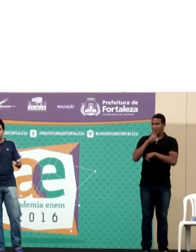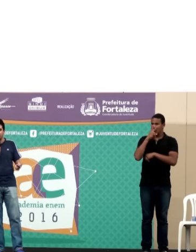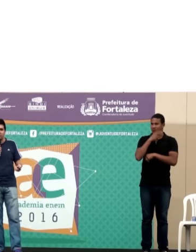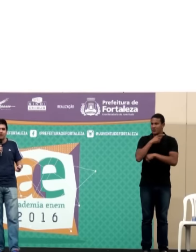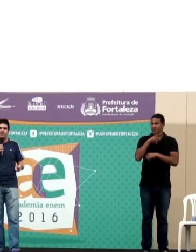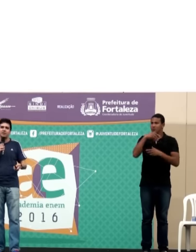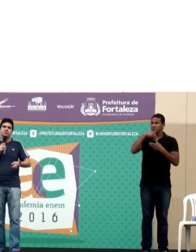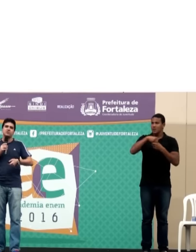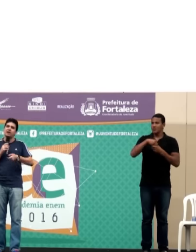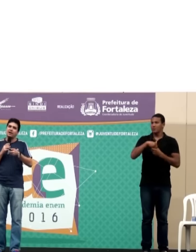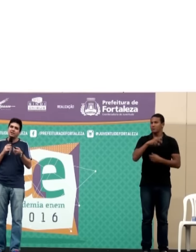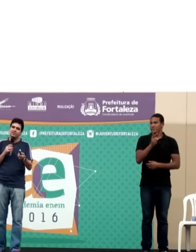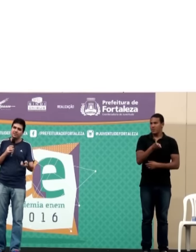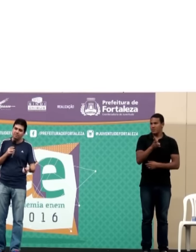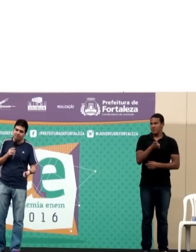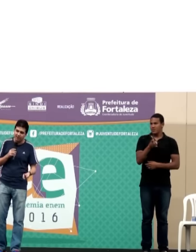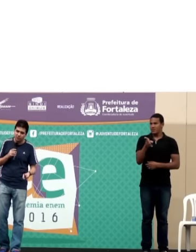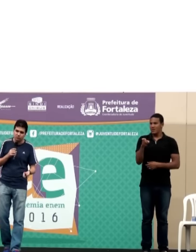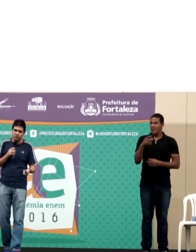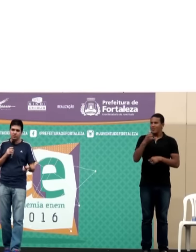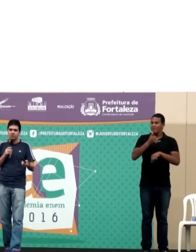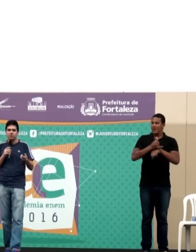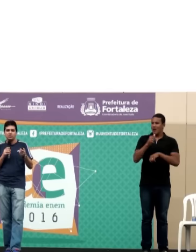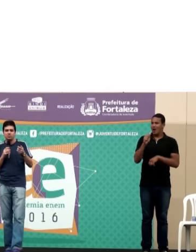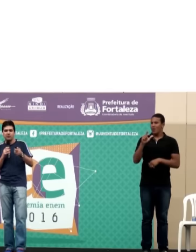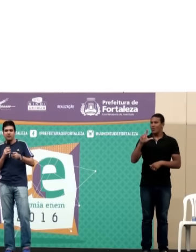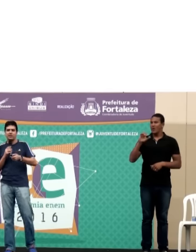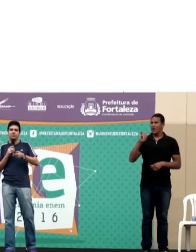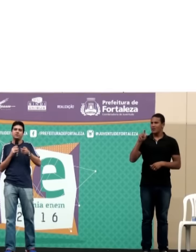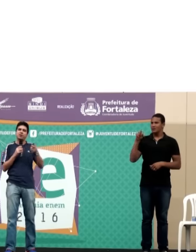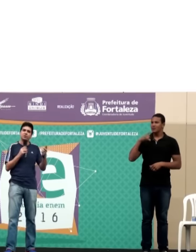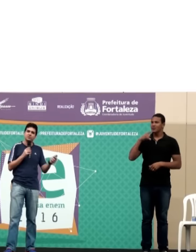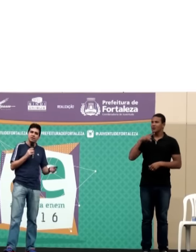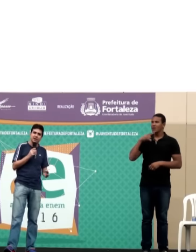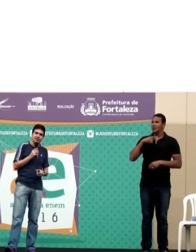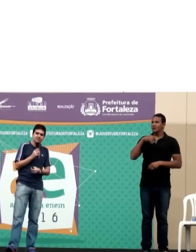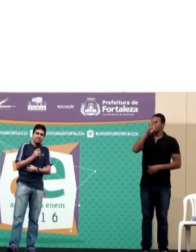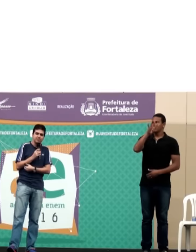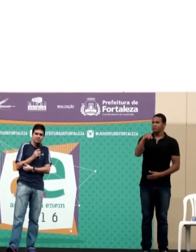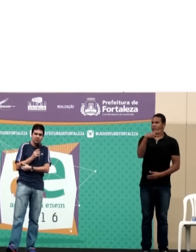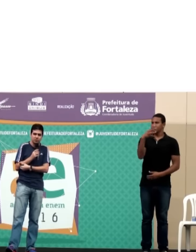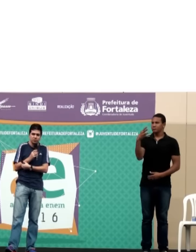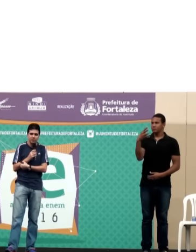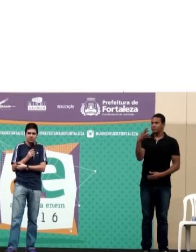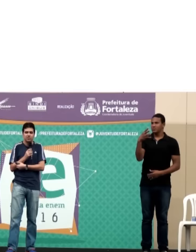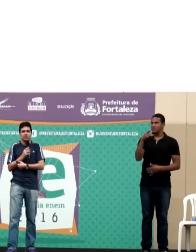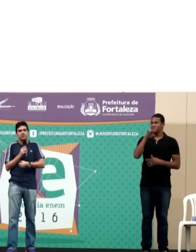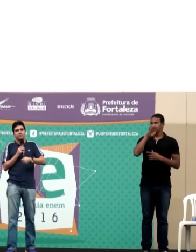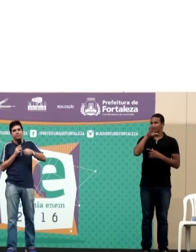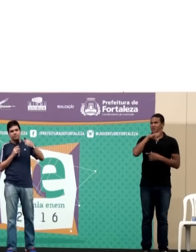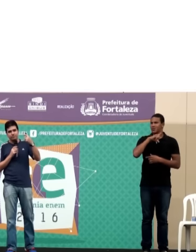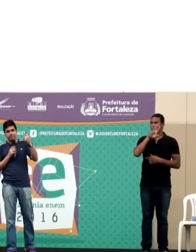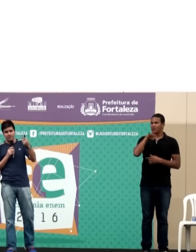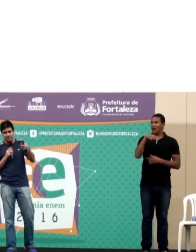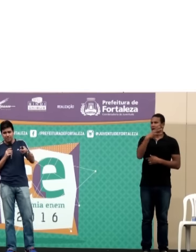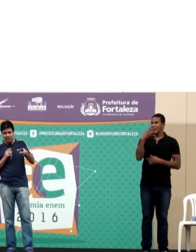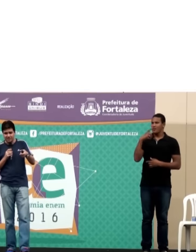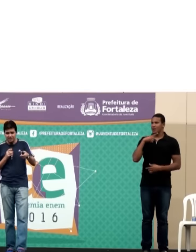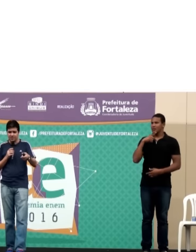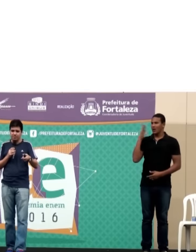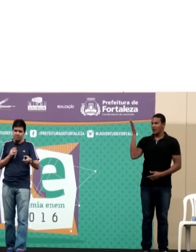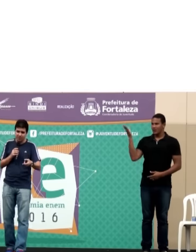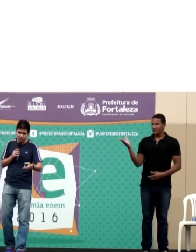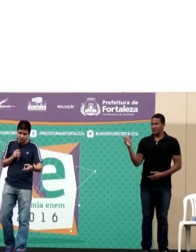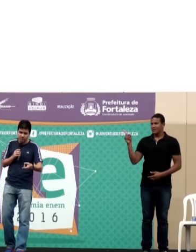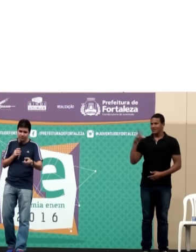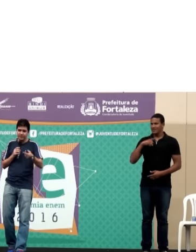Os metais alcalinos, a carga é sempre mais um. Os alcalinos terrosos, a carga é sempre mais 2. A prata